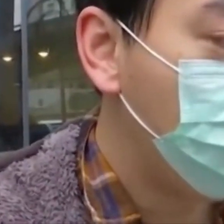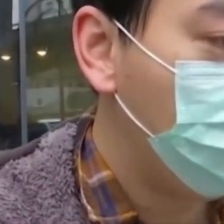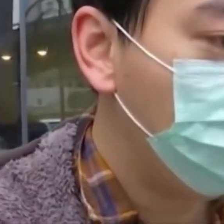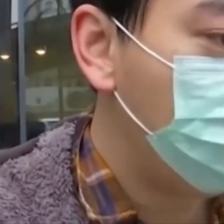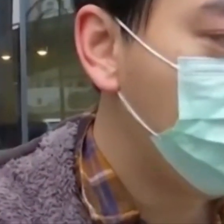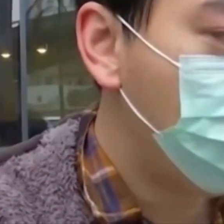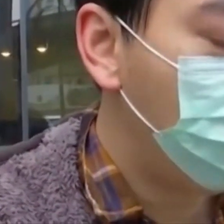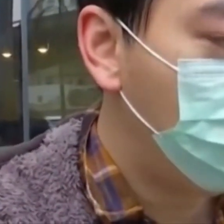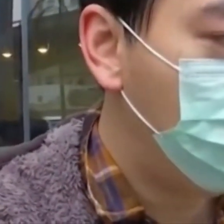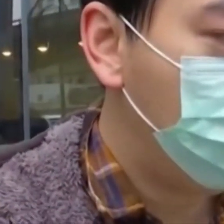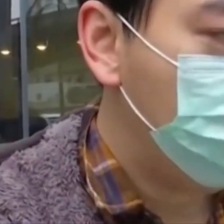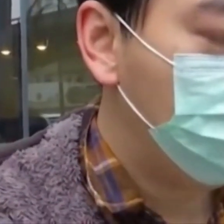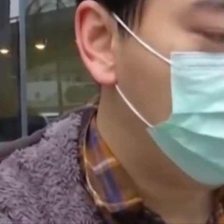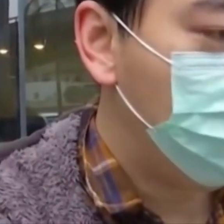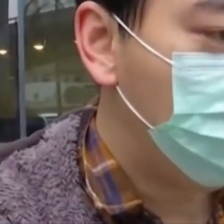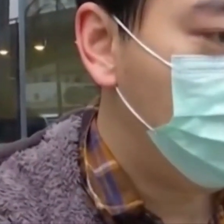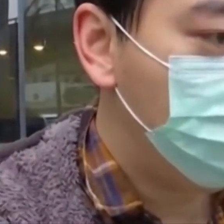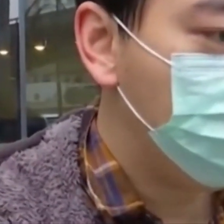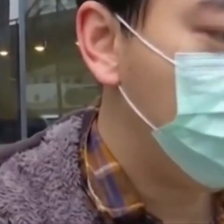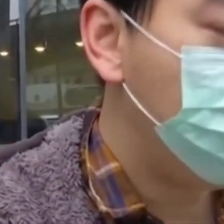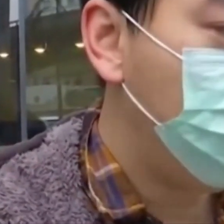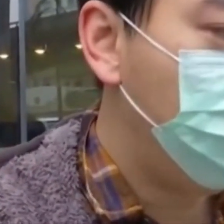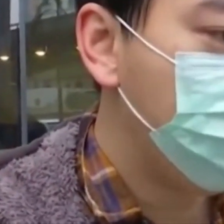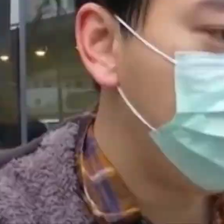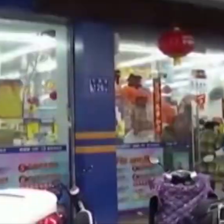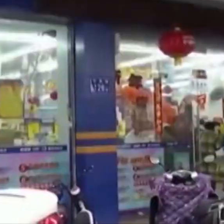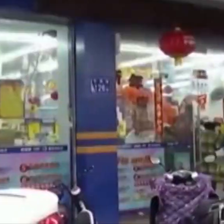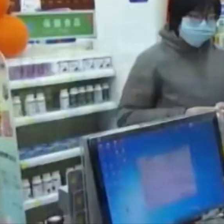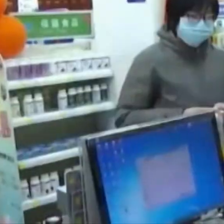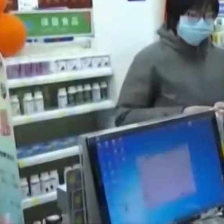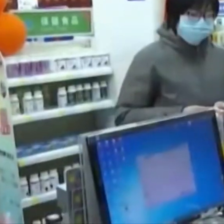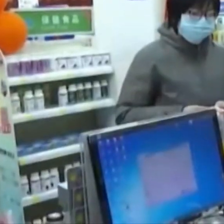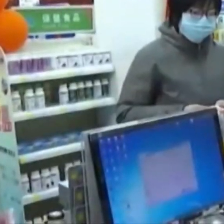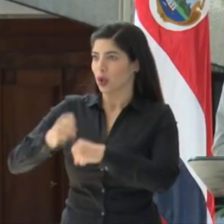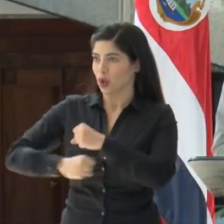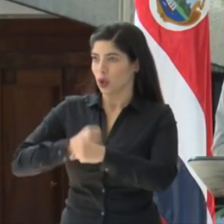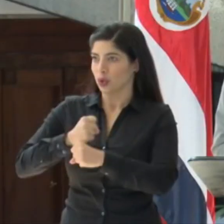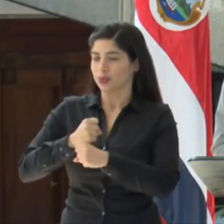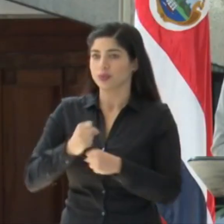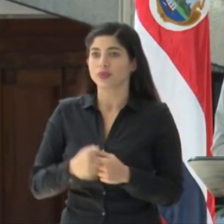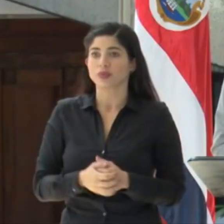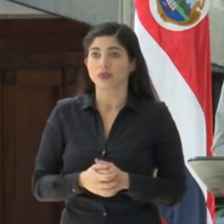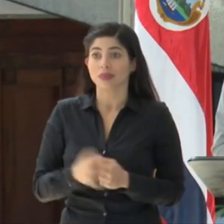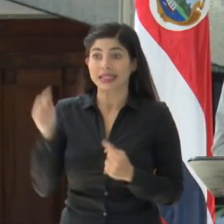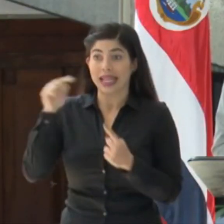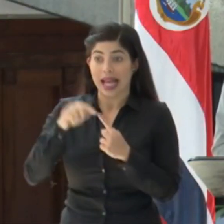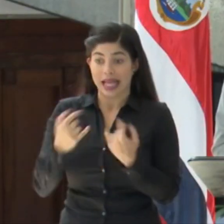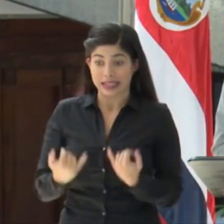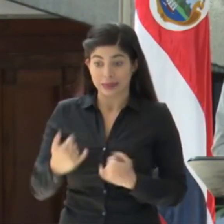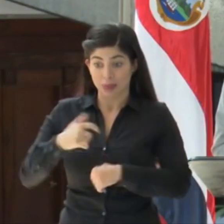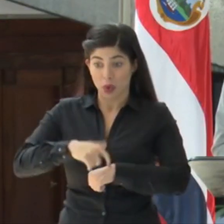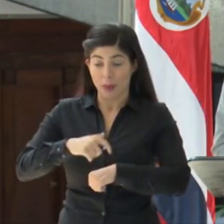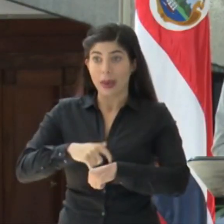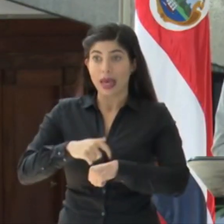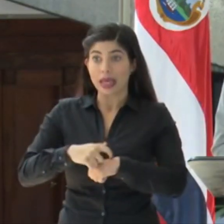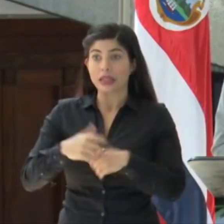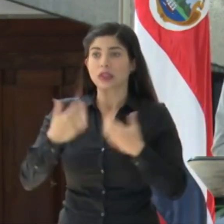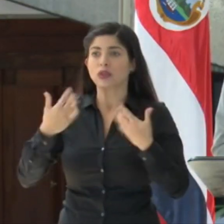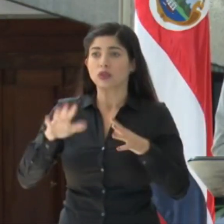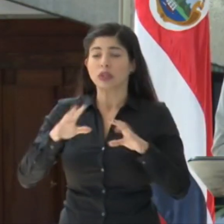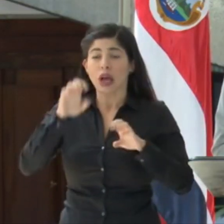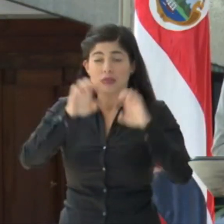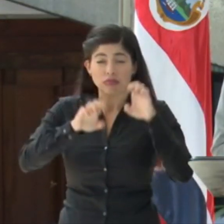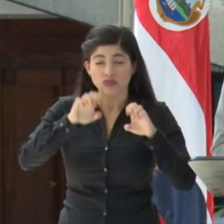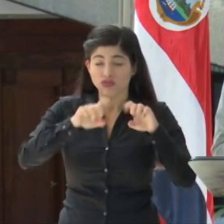adultos, 6 adultos mayores y 4 menores. Hasta este momento se han